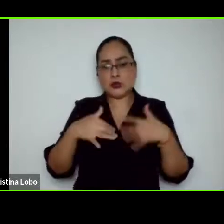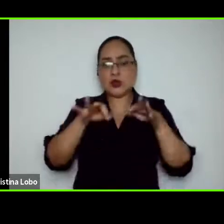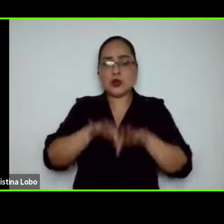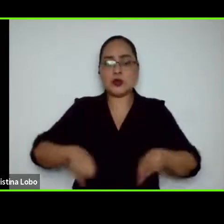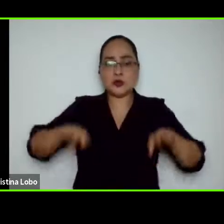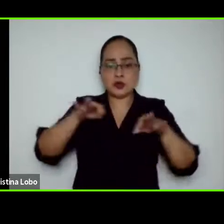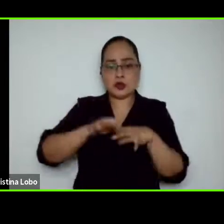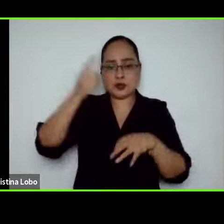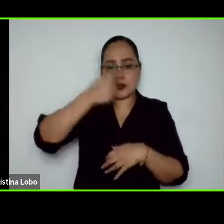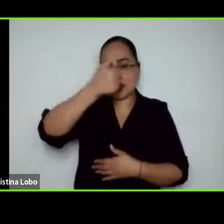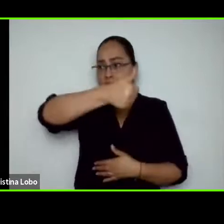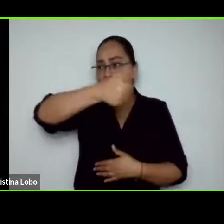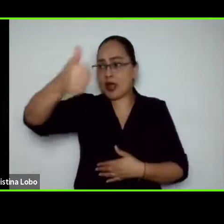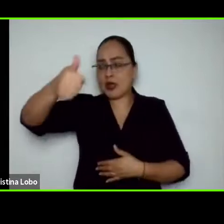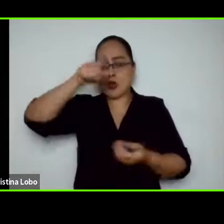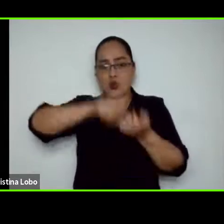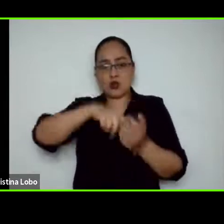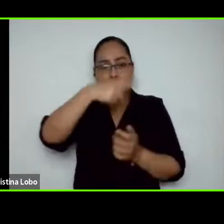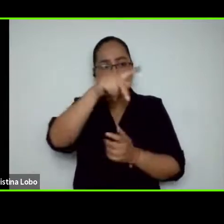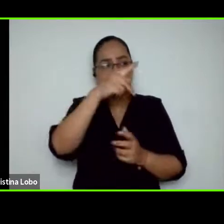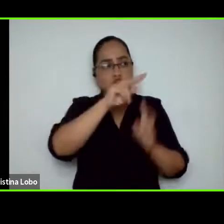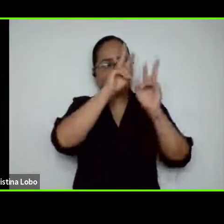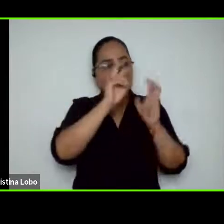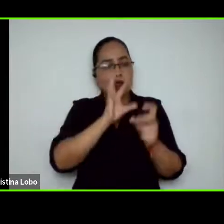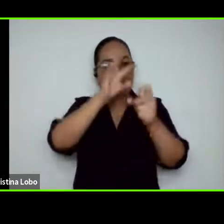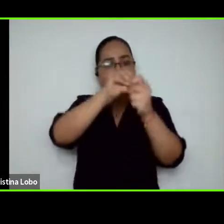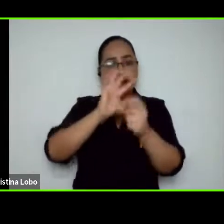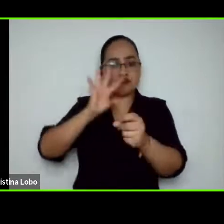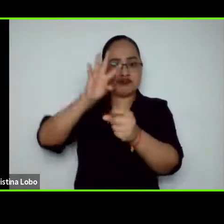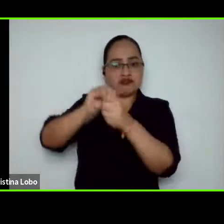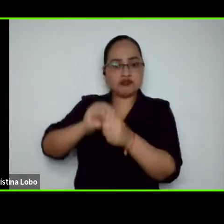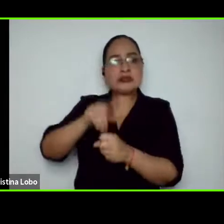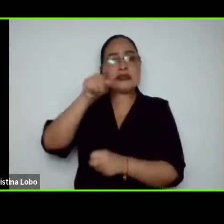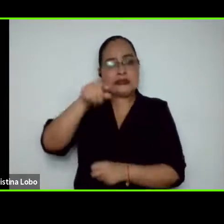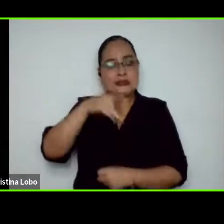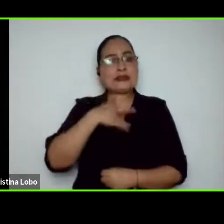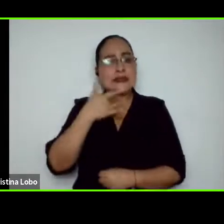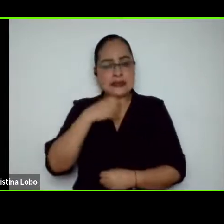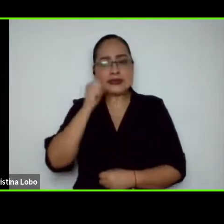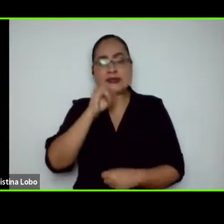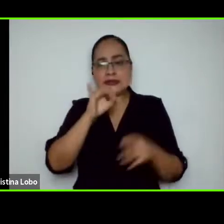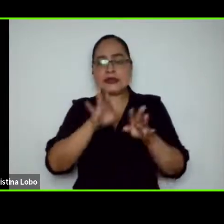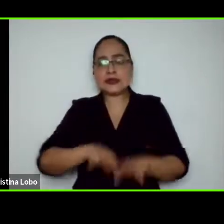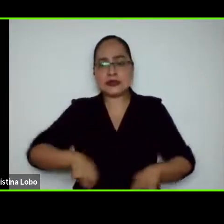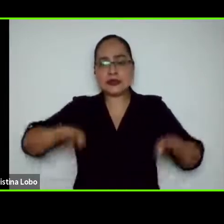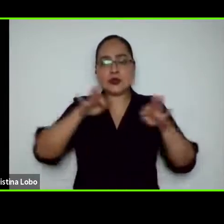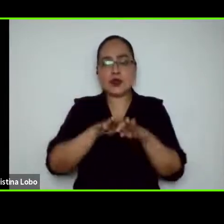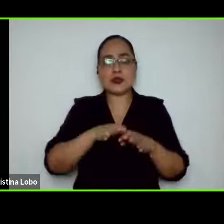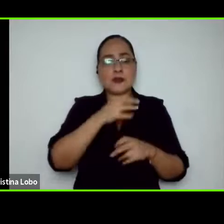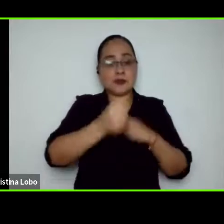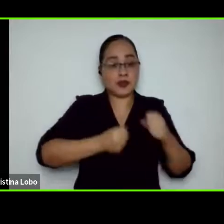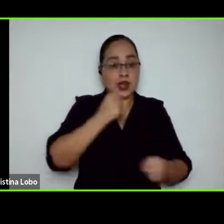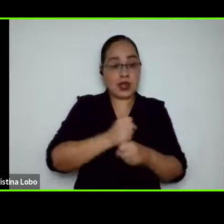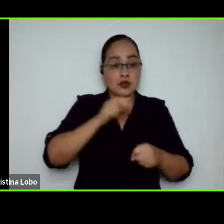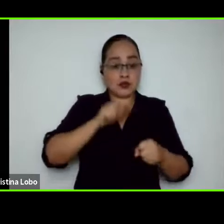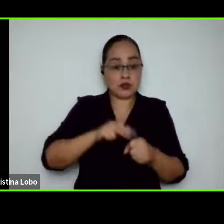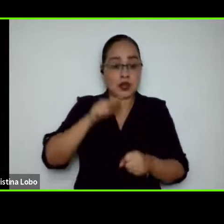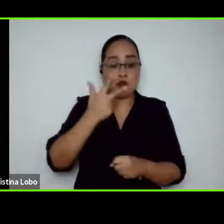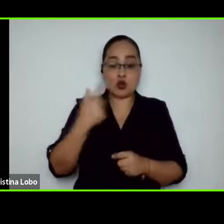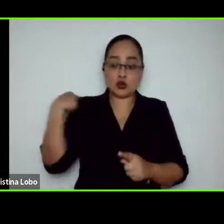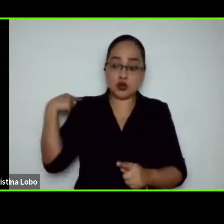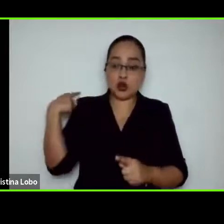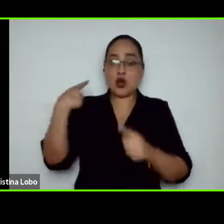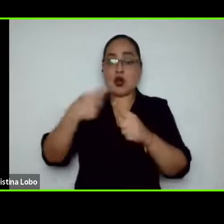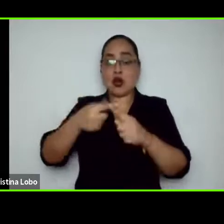agenda, ¿no? Como se conoce en la doctrina. Y entonces a partir de 2008 hasta la fecha yo diría que hay una agenda de derechos humanos y esa agenda